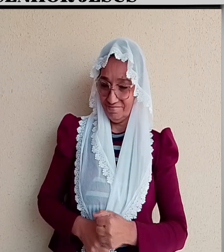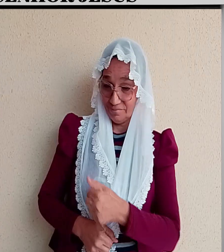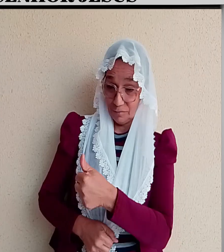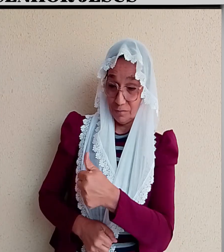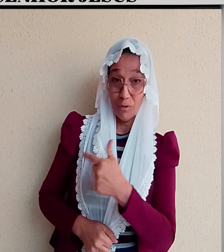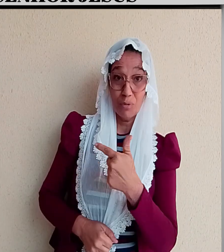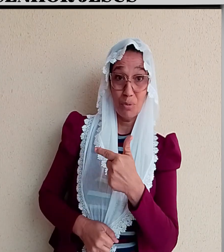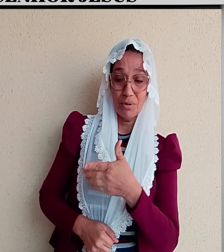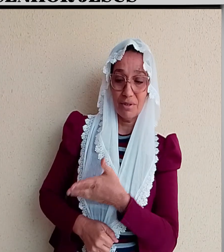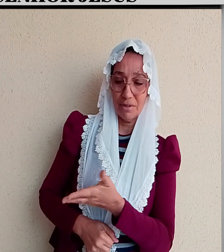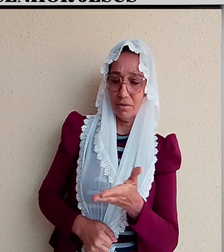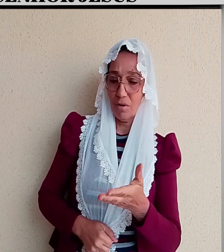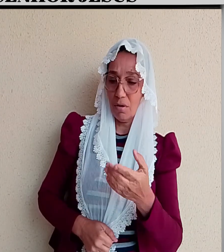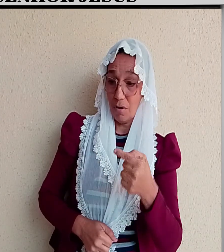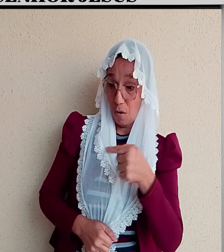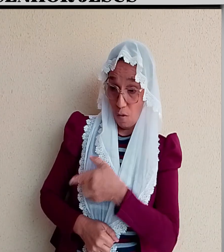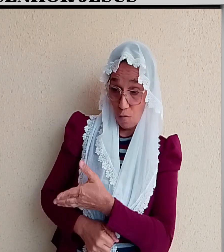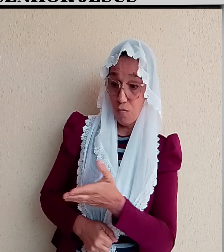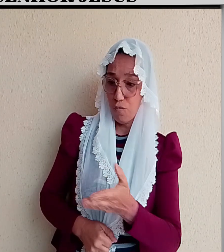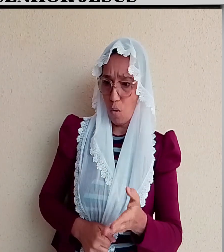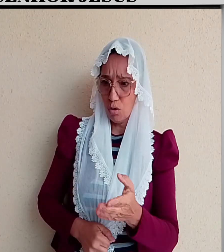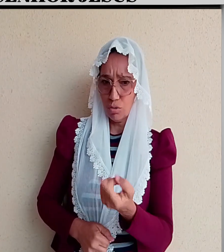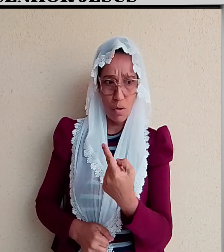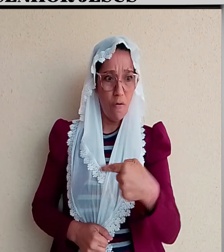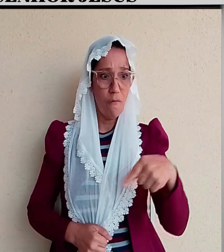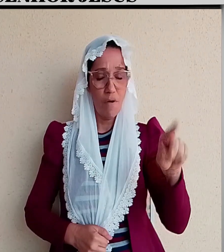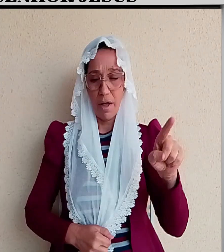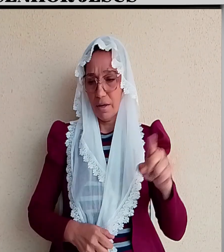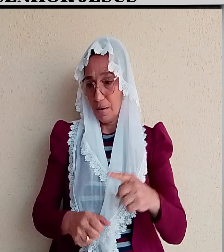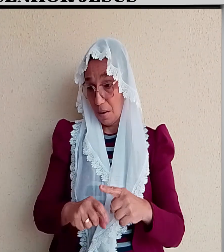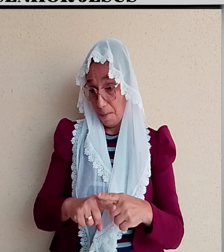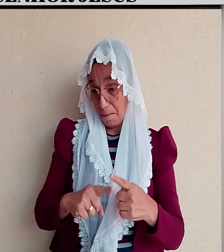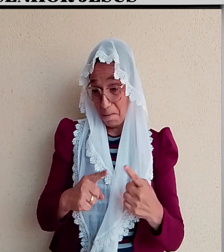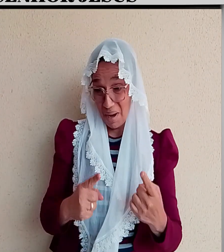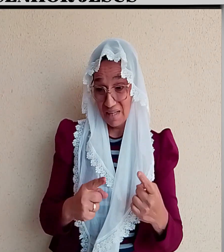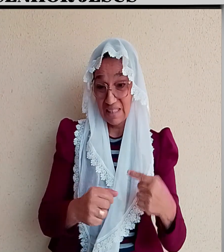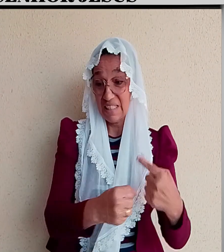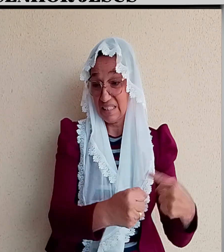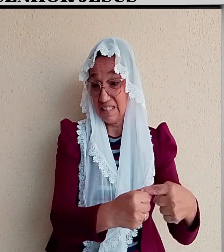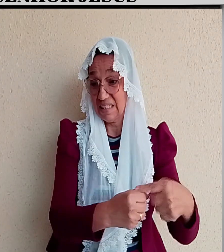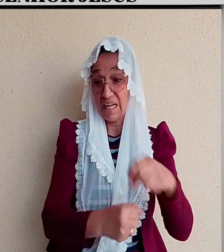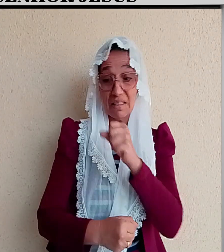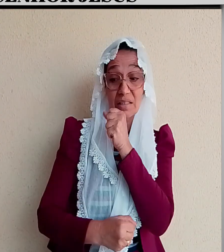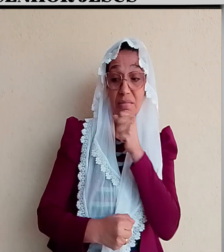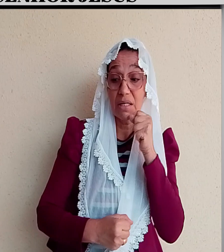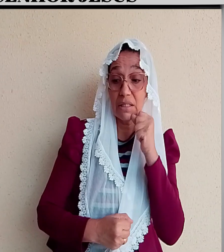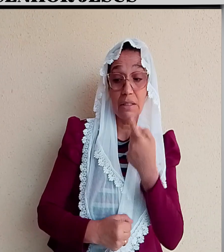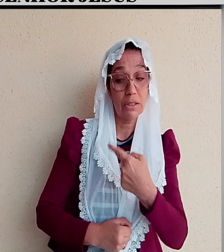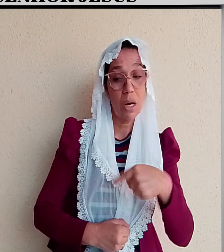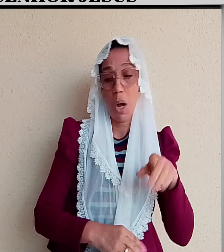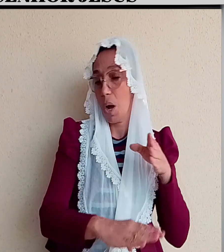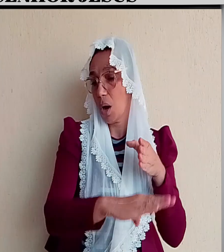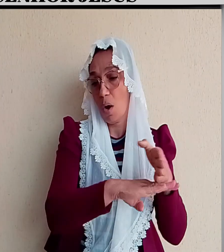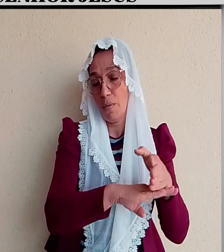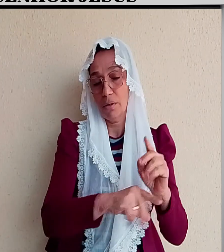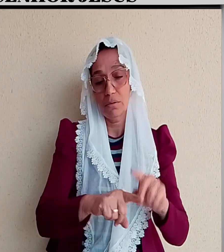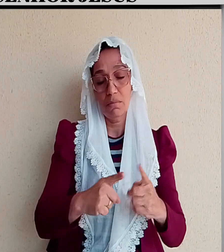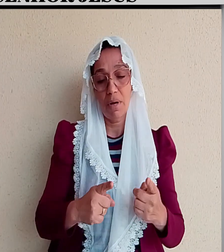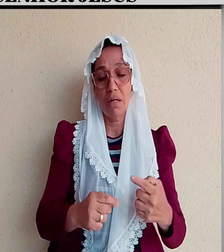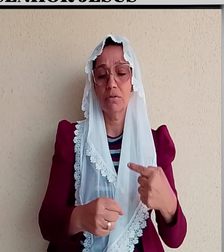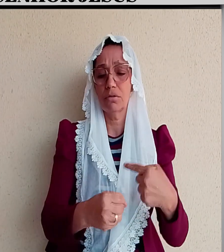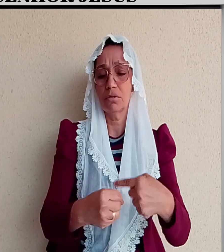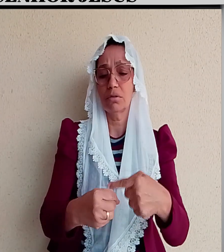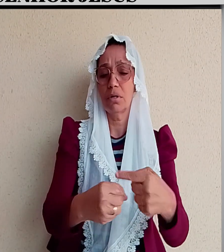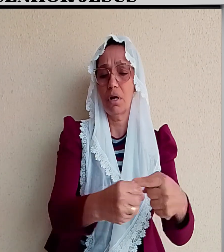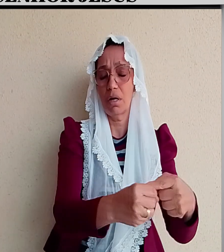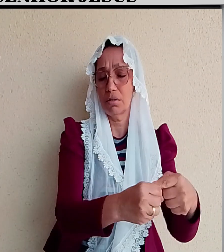Eles ordenou, dizendo: Não ireis pelo caminho das gentes, nem entrareis em cidade de samaritanos, mas ide diante as ovelhas